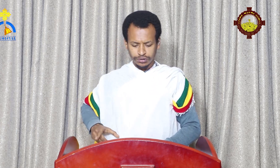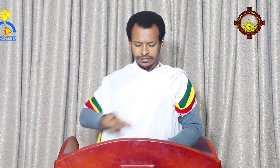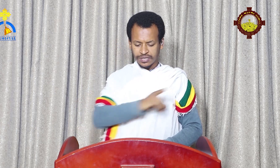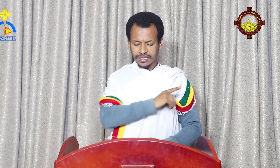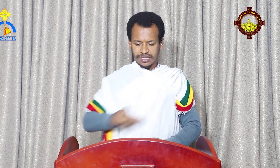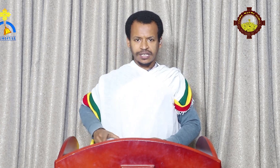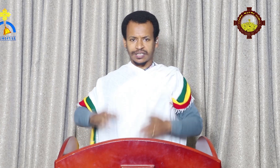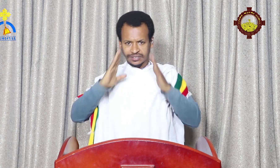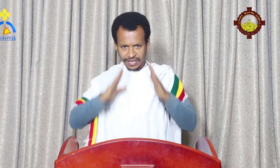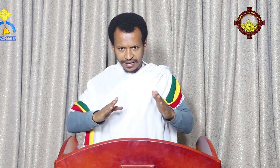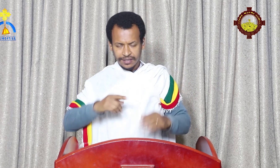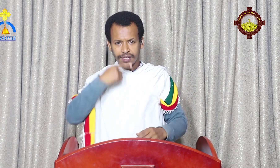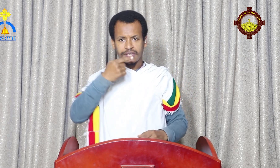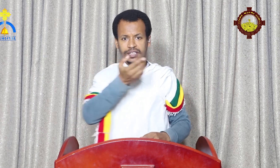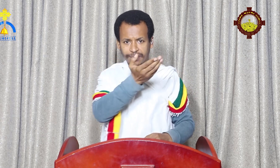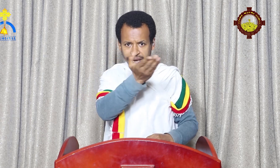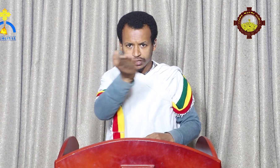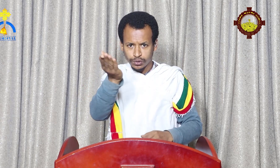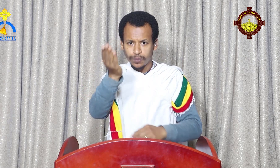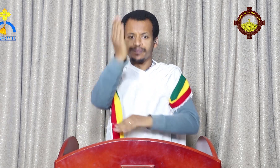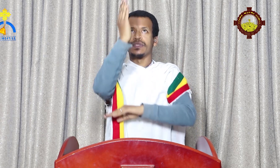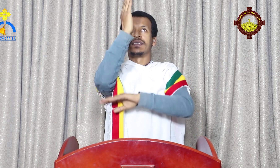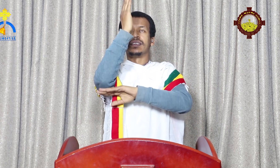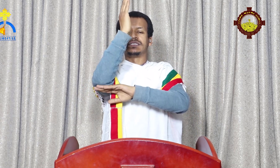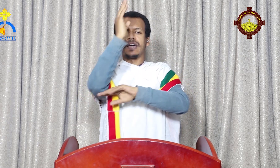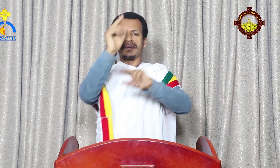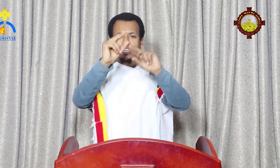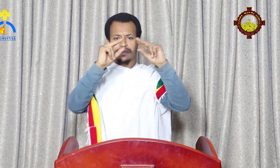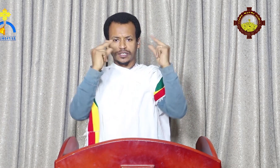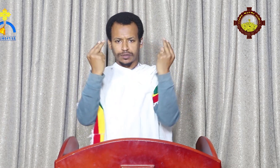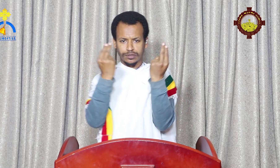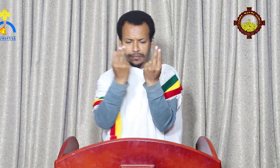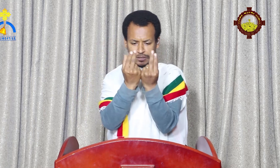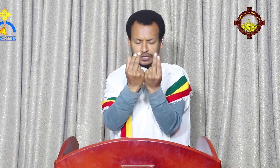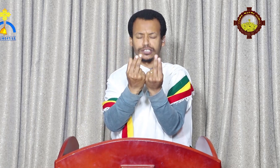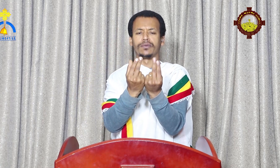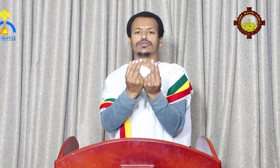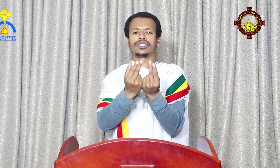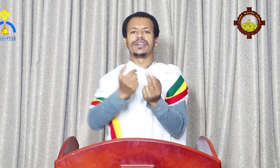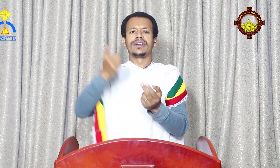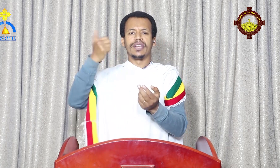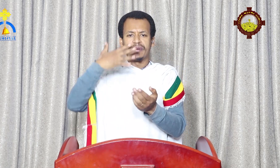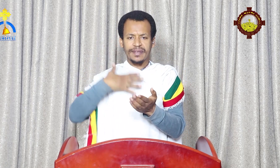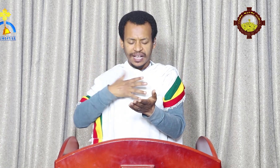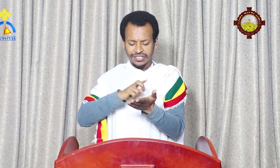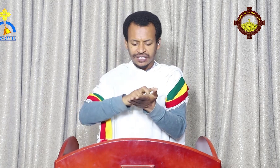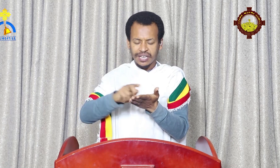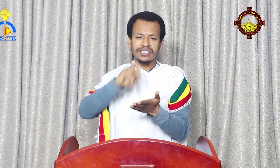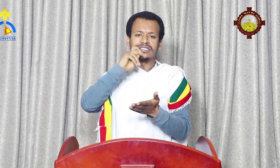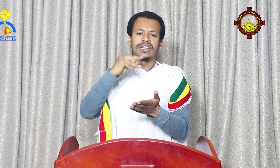በክርስቶስ ክርስቲያን የተባላችሁ የእግዚአብሔር ቤተሰቦች የእመቤታችን የቅድስት